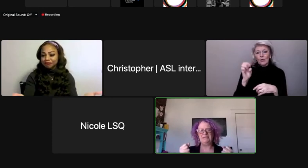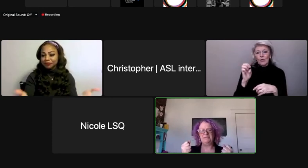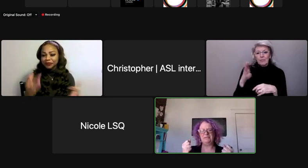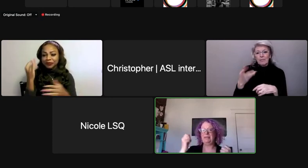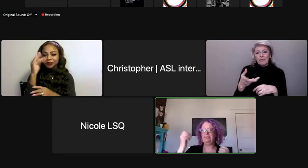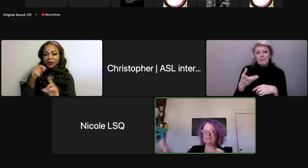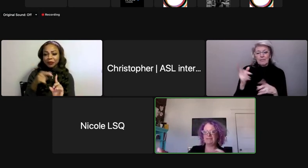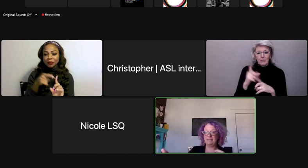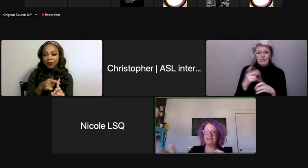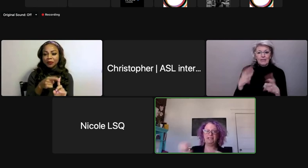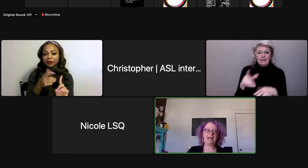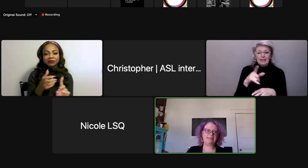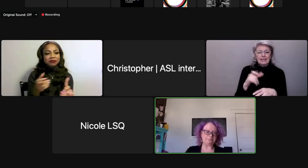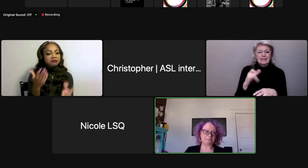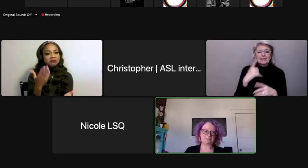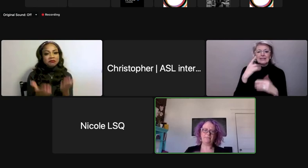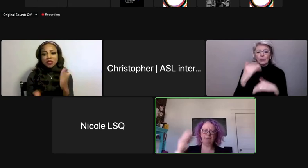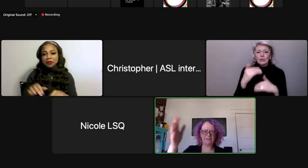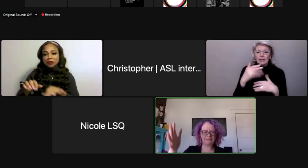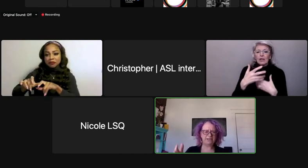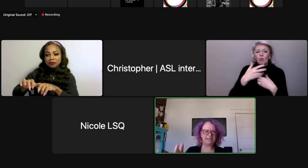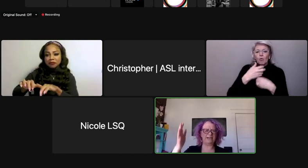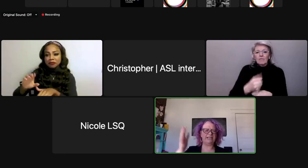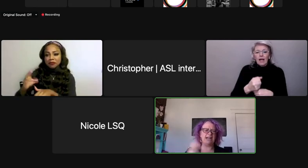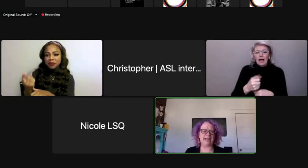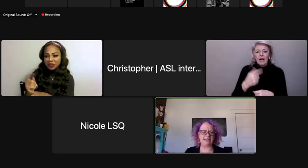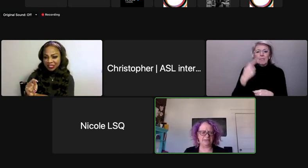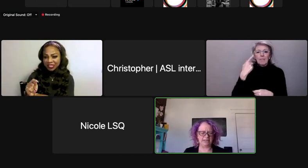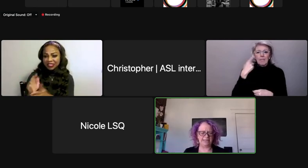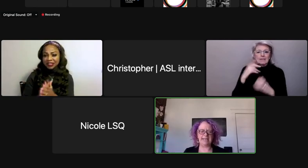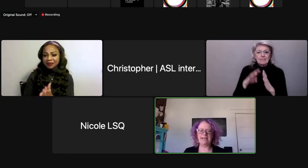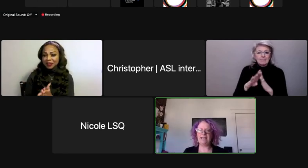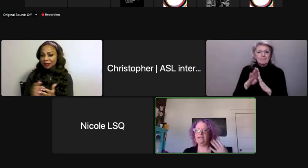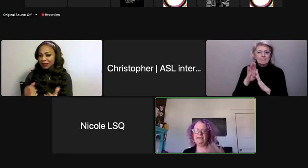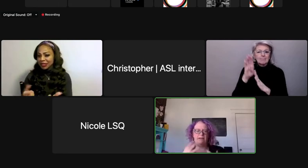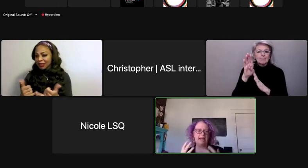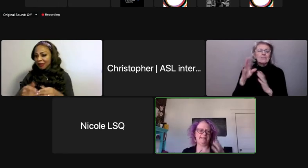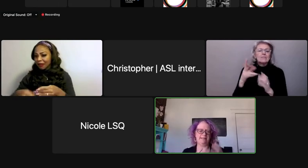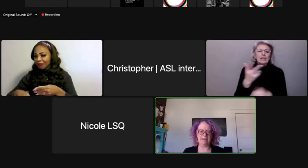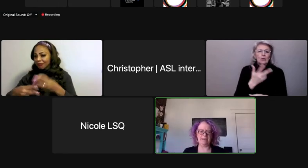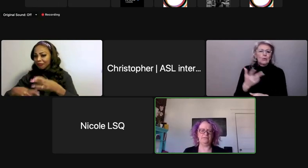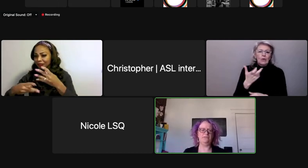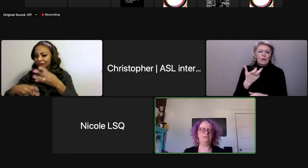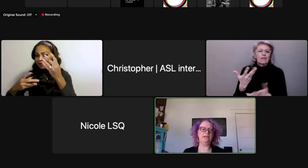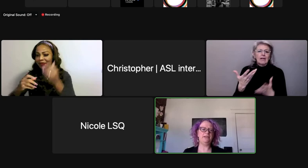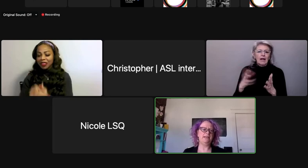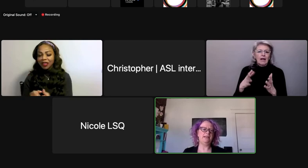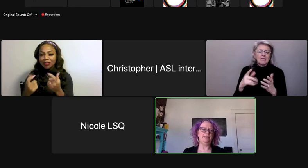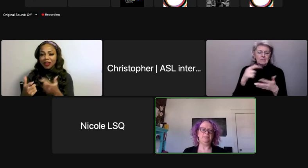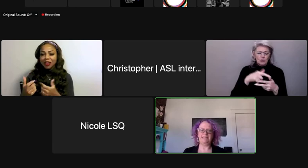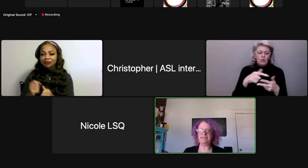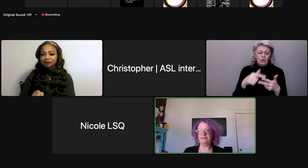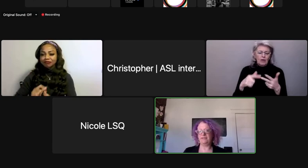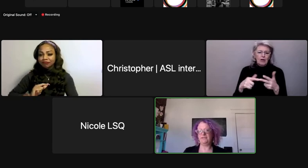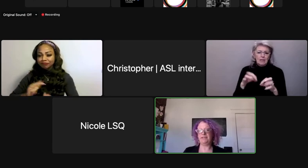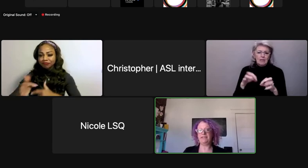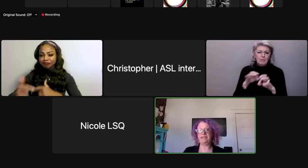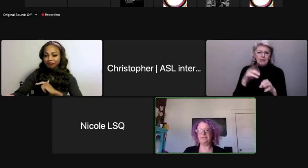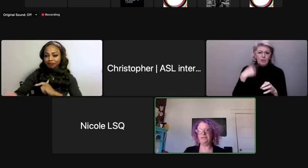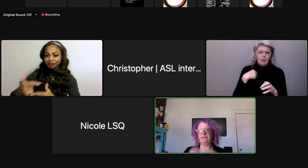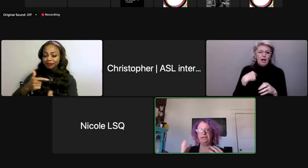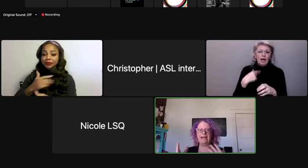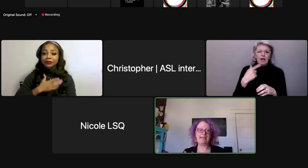sécurité confiance pensée en amont ce sont les trois grands éléments pour moi mais je suis curieuse d'en